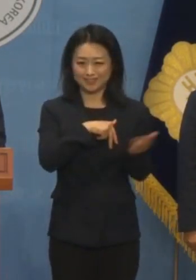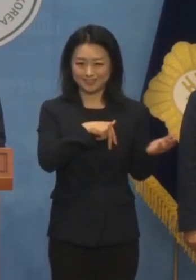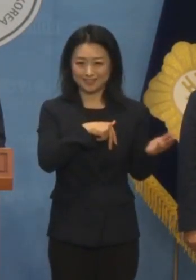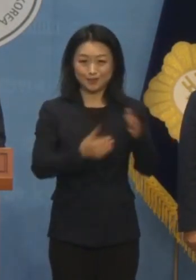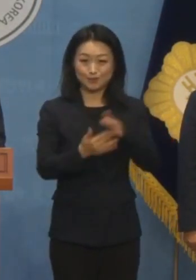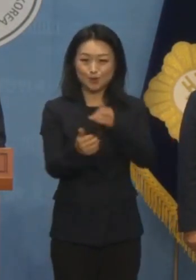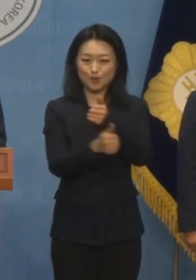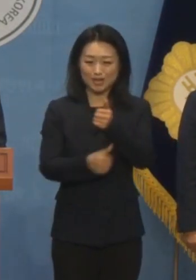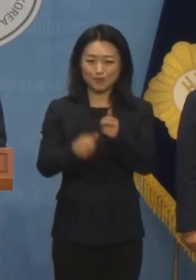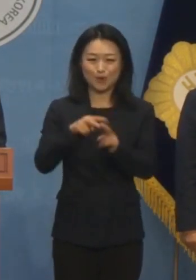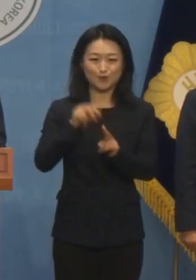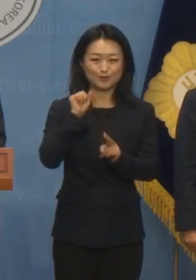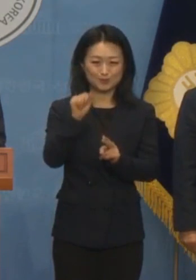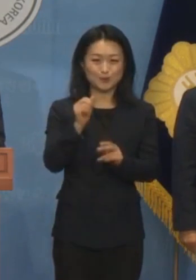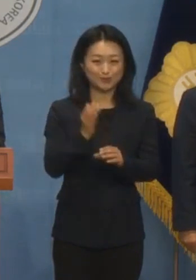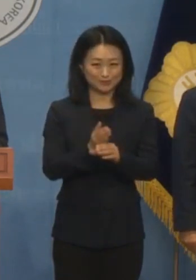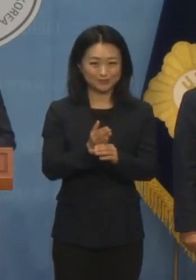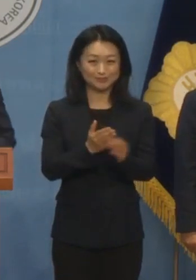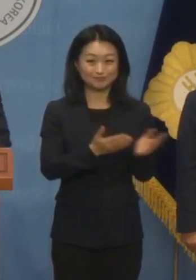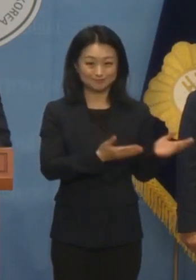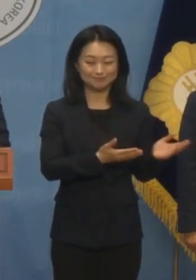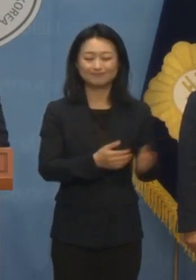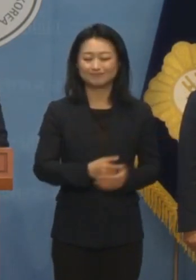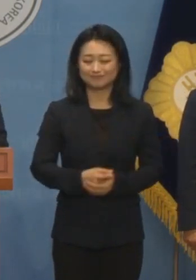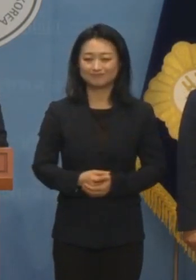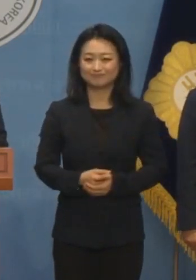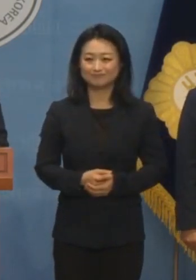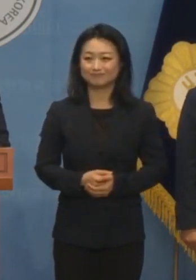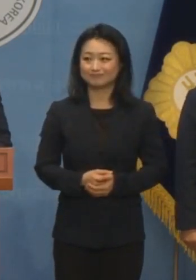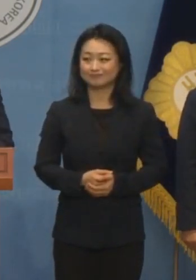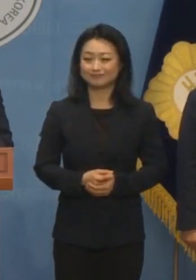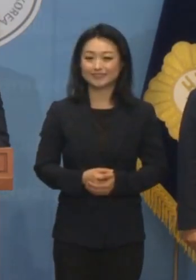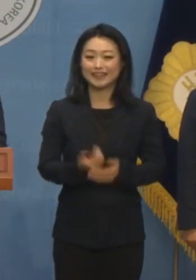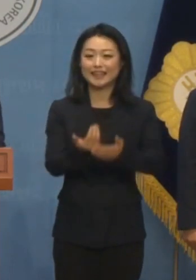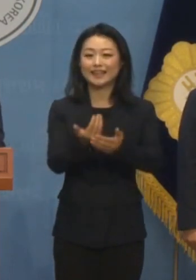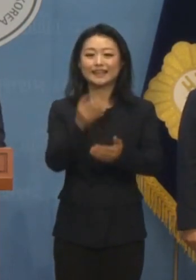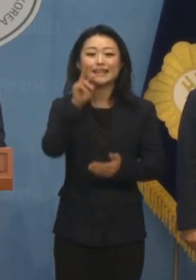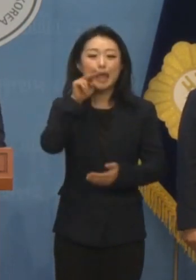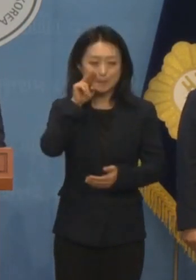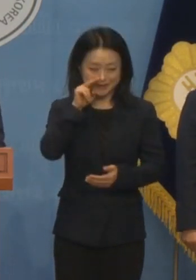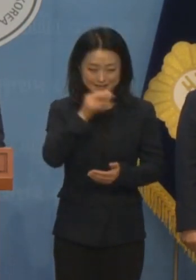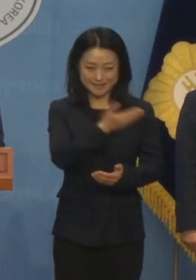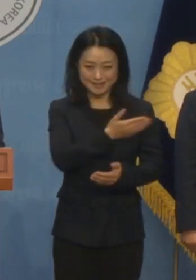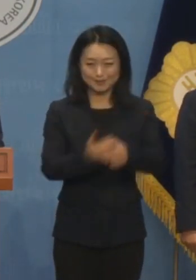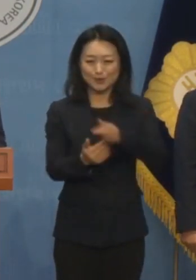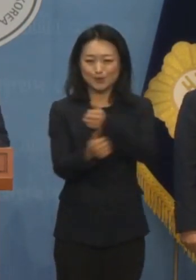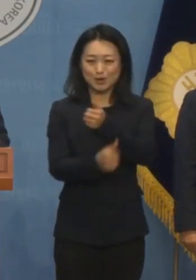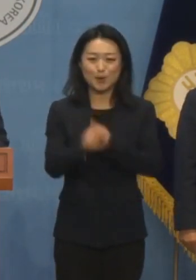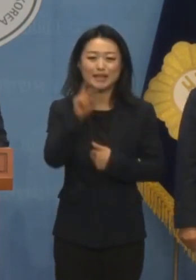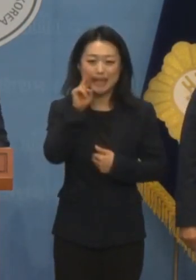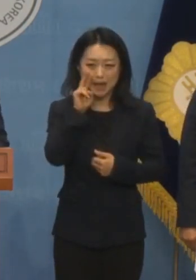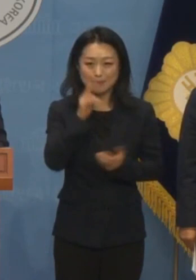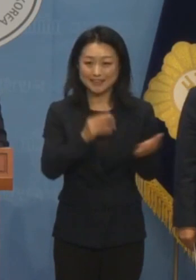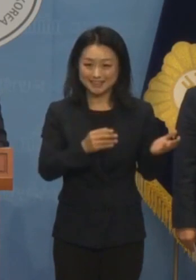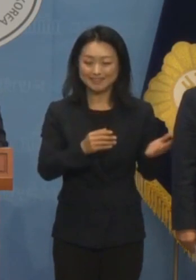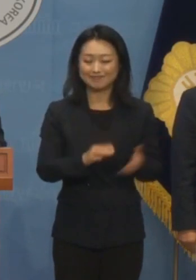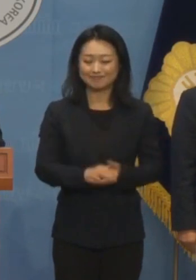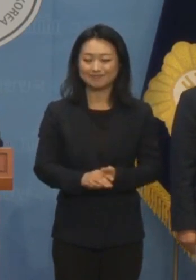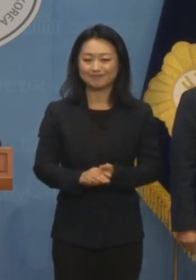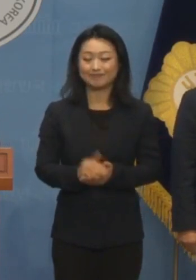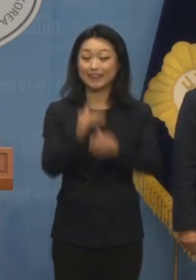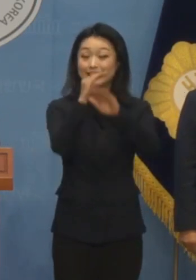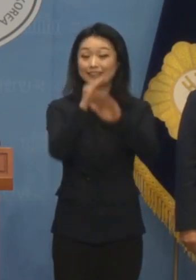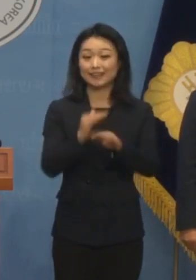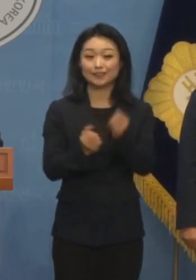최고위원 후보로 오늘 하신 겁니다. 아직 예비예요. 아직 그렇습니다. 자, 그러면 준비된